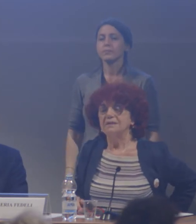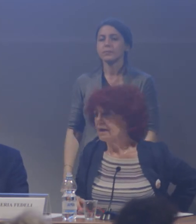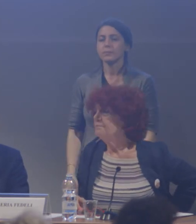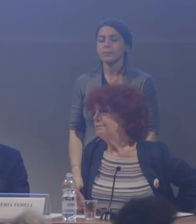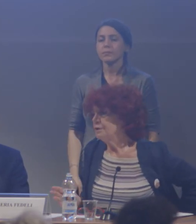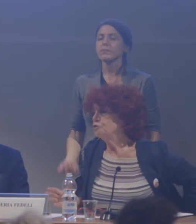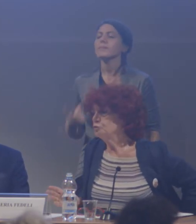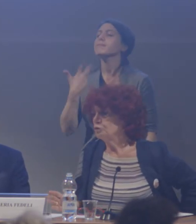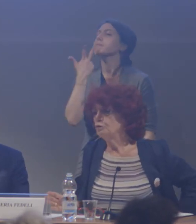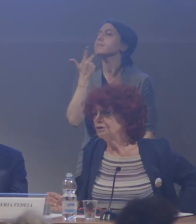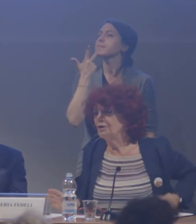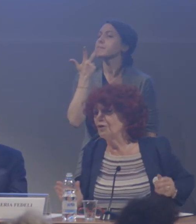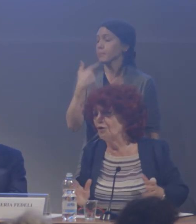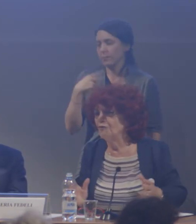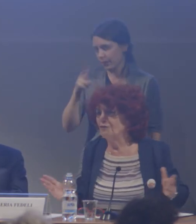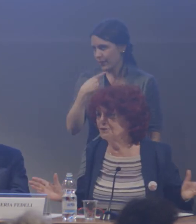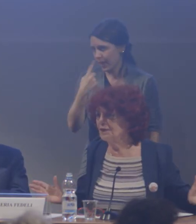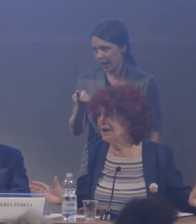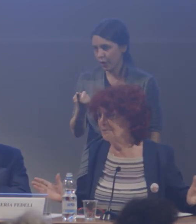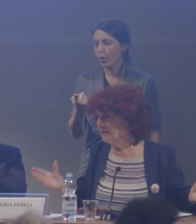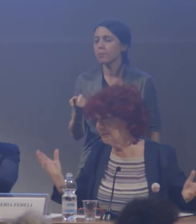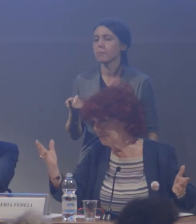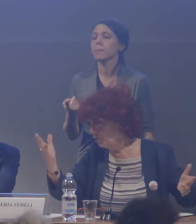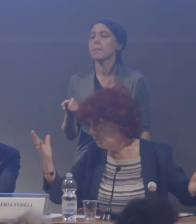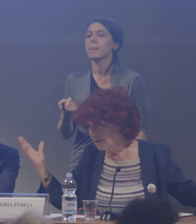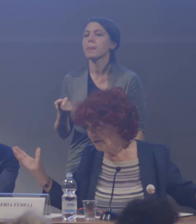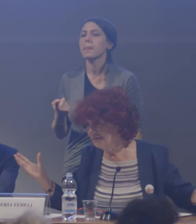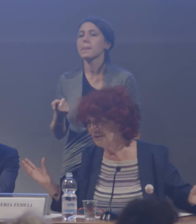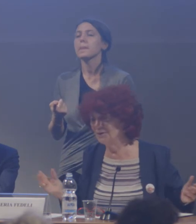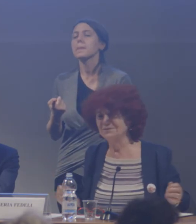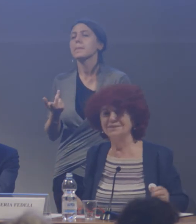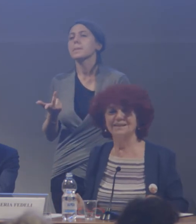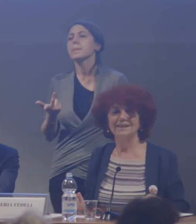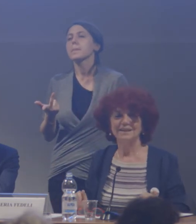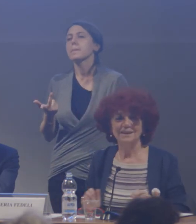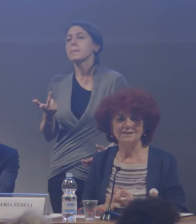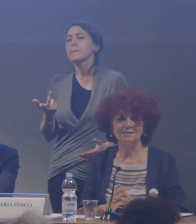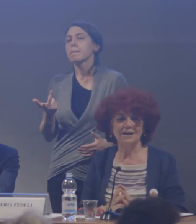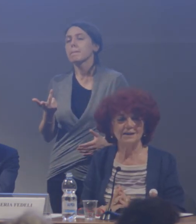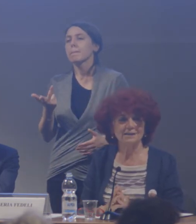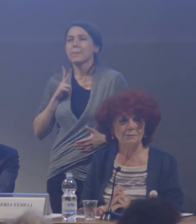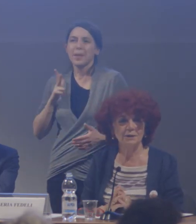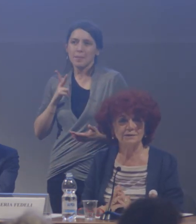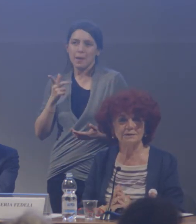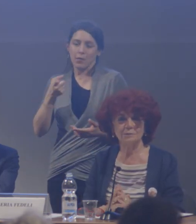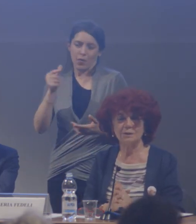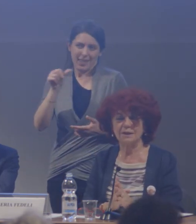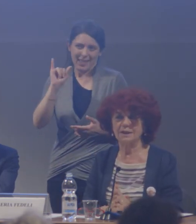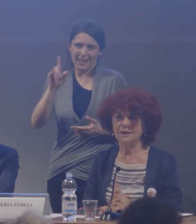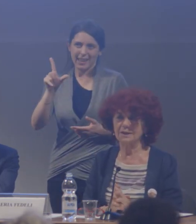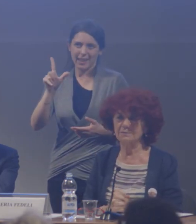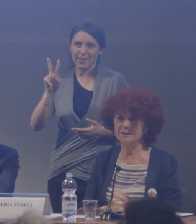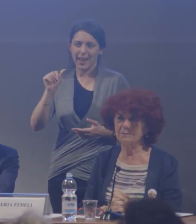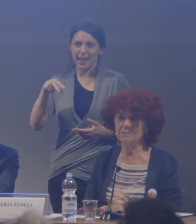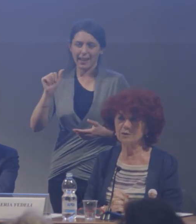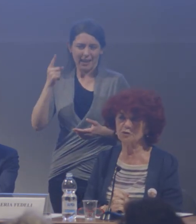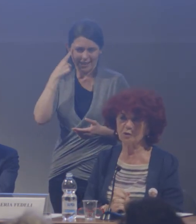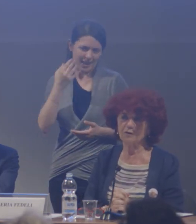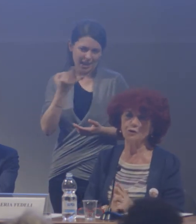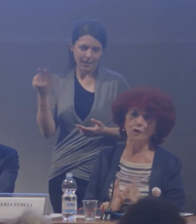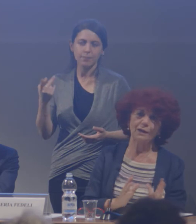Mi sarebbe piaciuto, lo dico, confrontarmi, come Silvana sa benissimo, perché mi